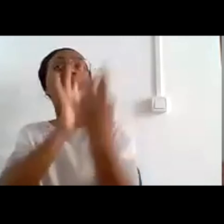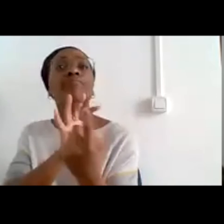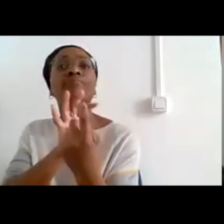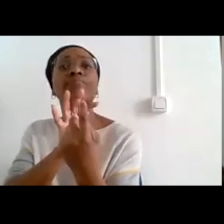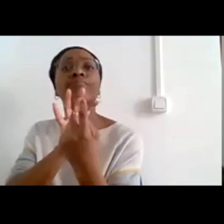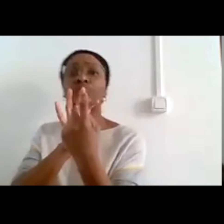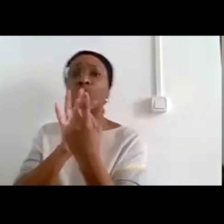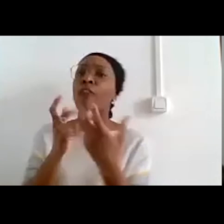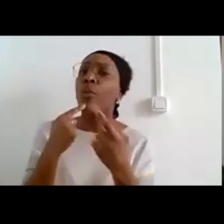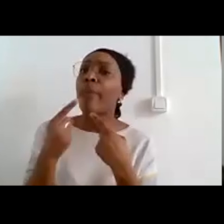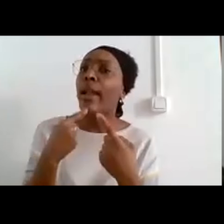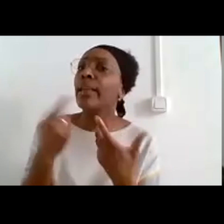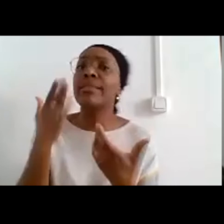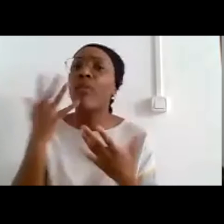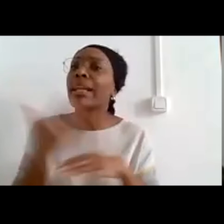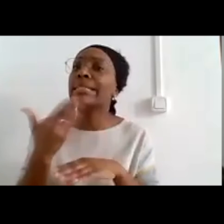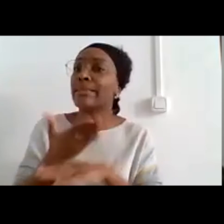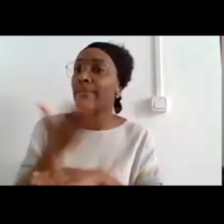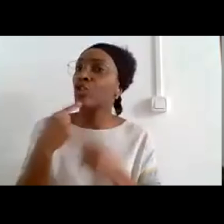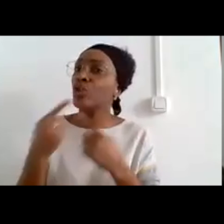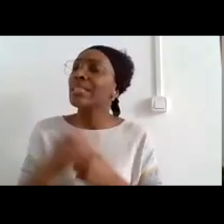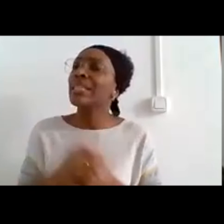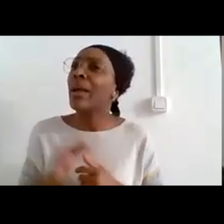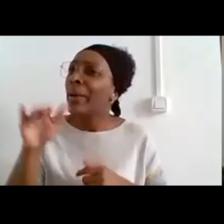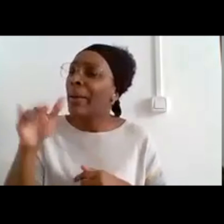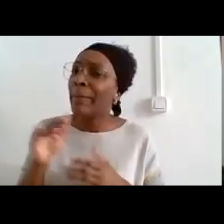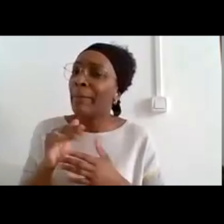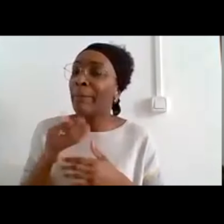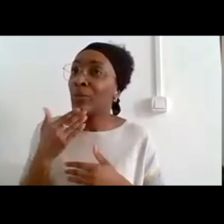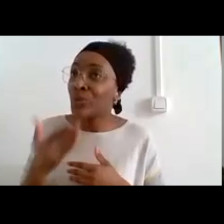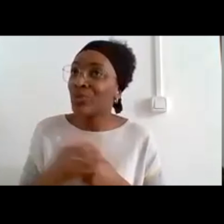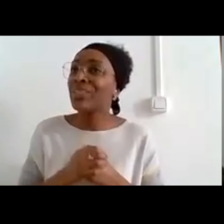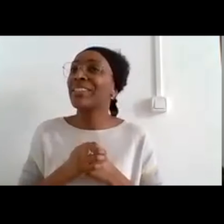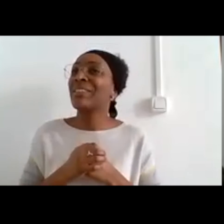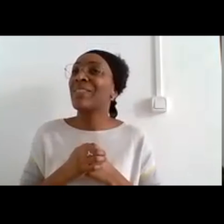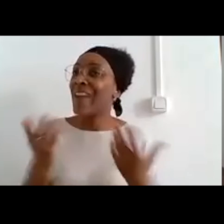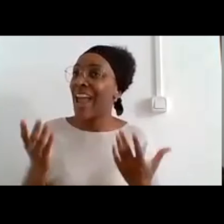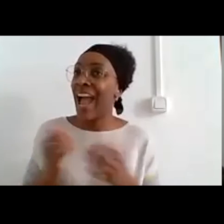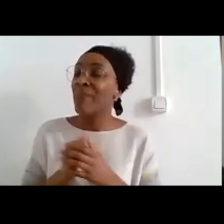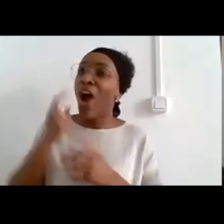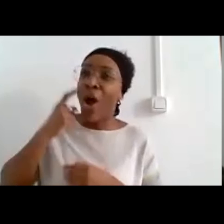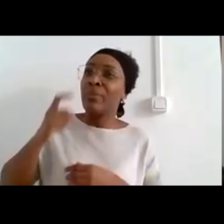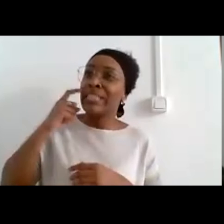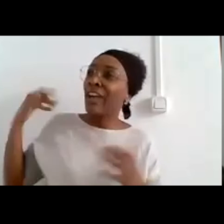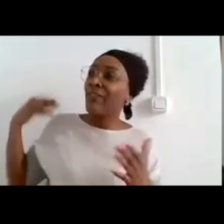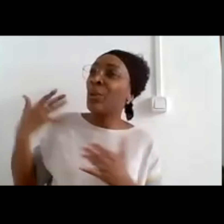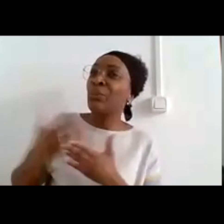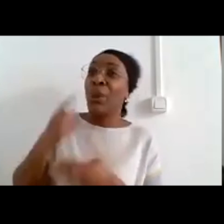lui dire stop aussi, quoi. Et donc, je dis au frère, je dis: «Voilà, écoutez, je vous ai observé, je vous ai